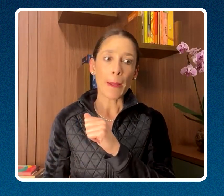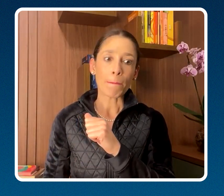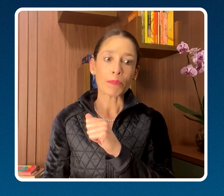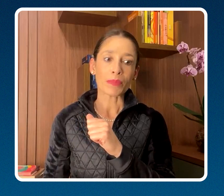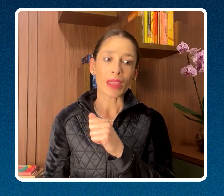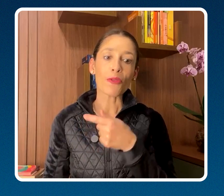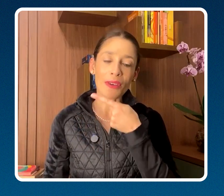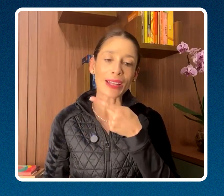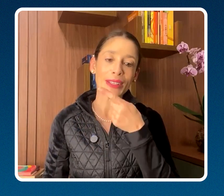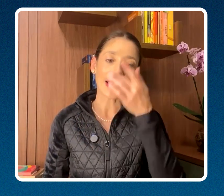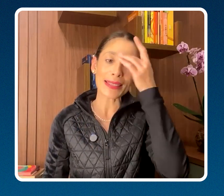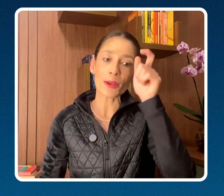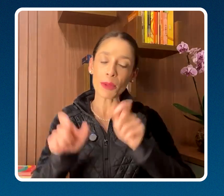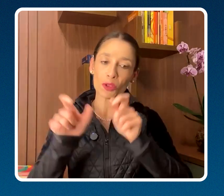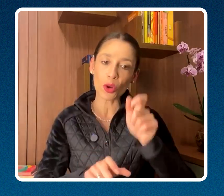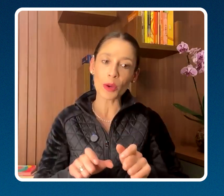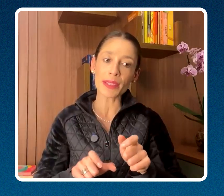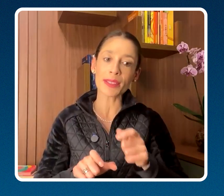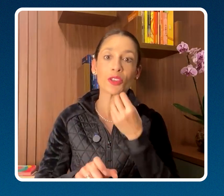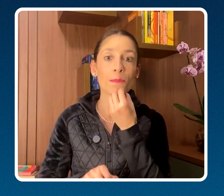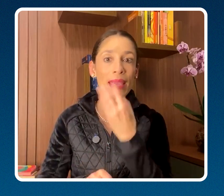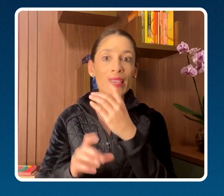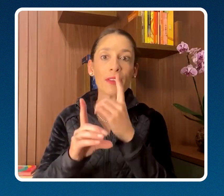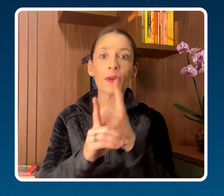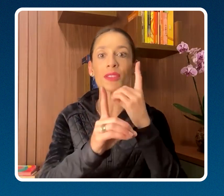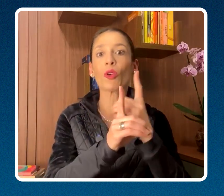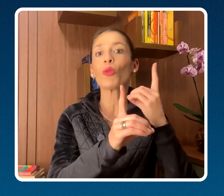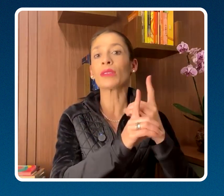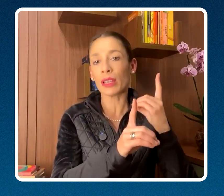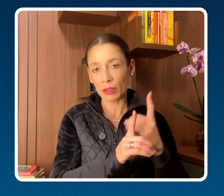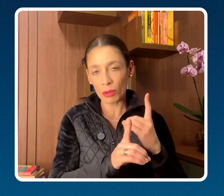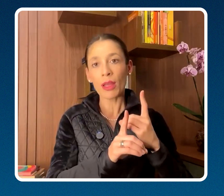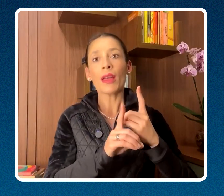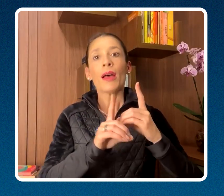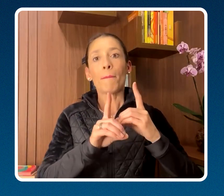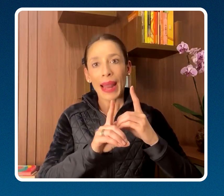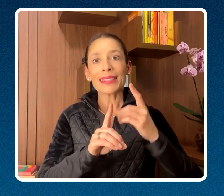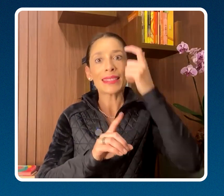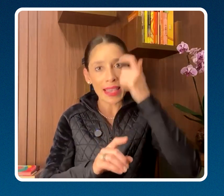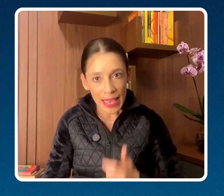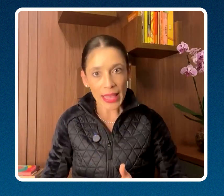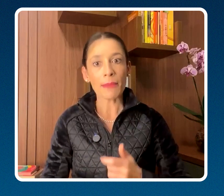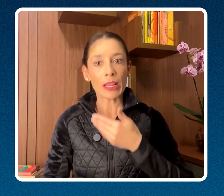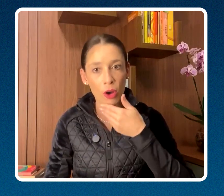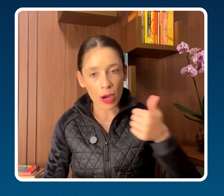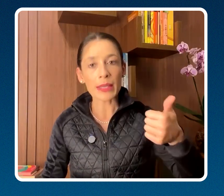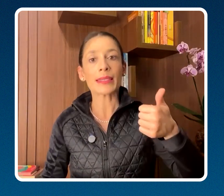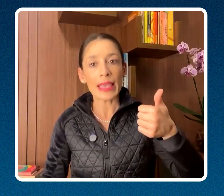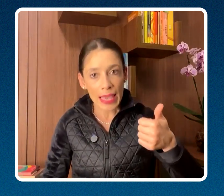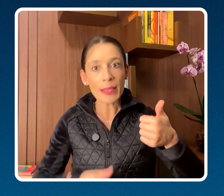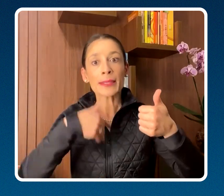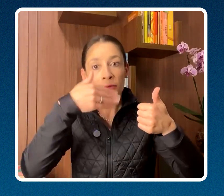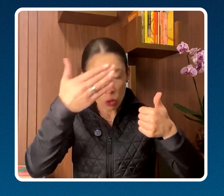porque eu falo, né, que são pessoas de bem que vão se encontrando para serem